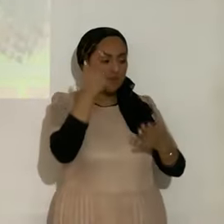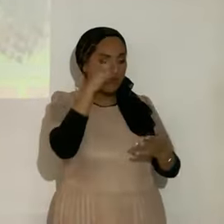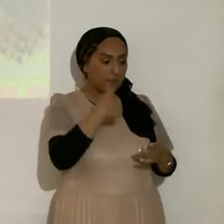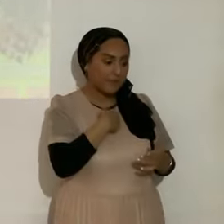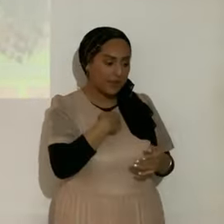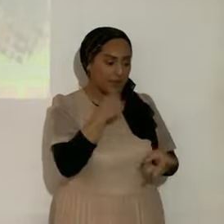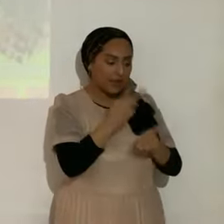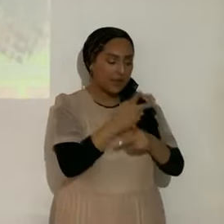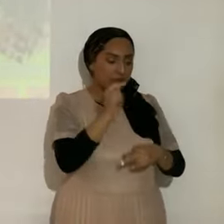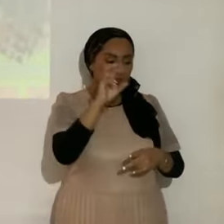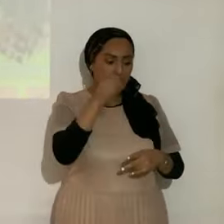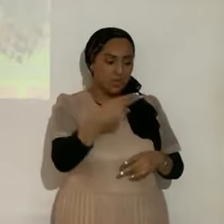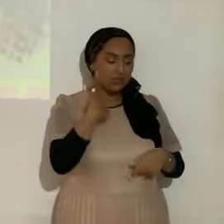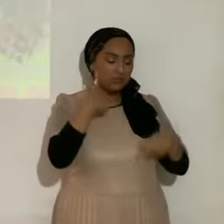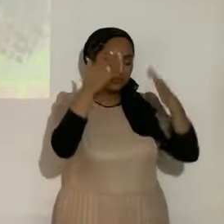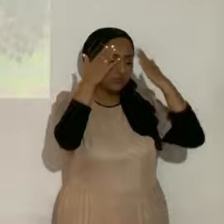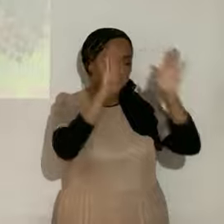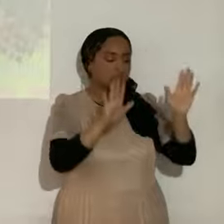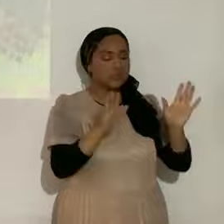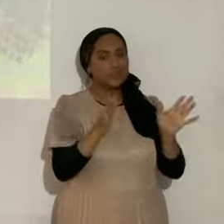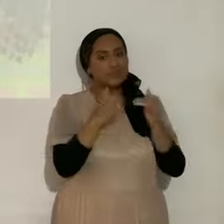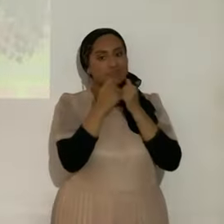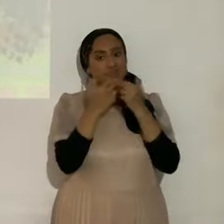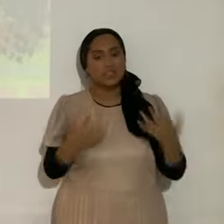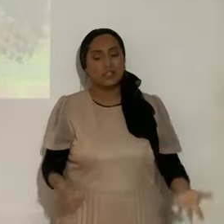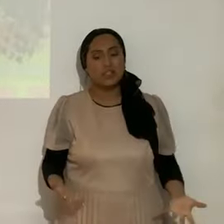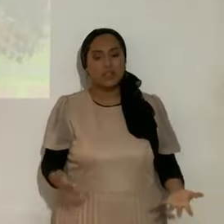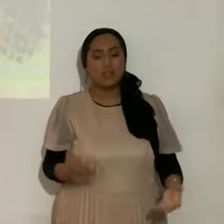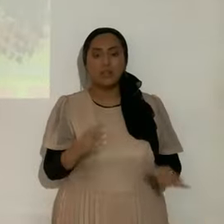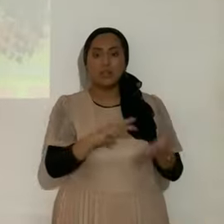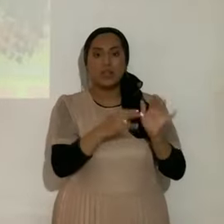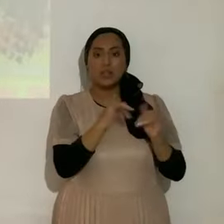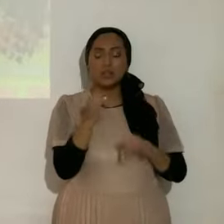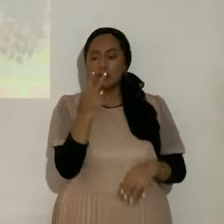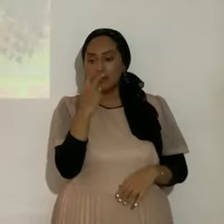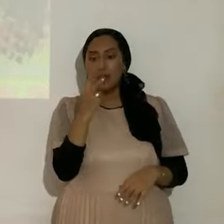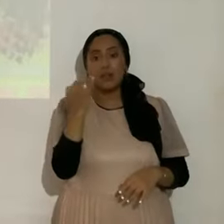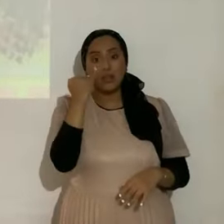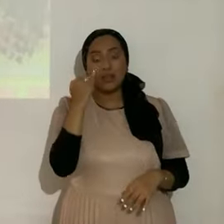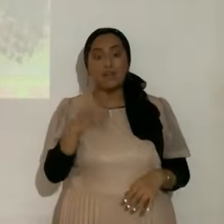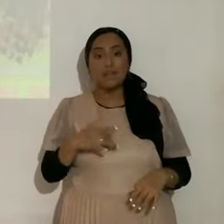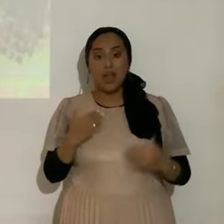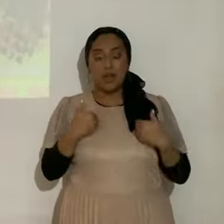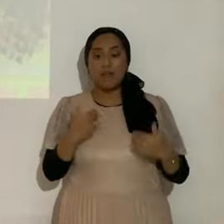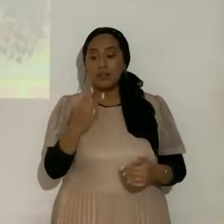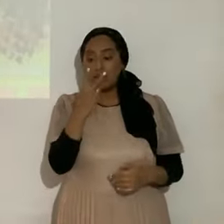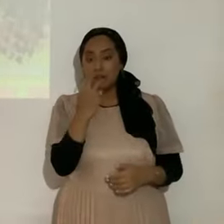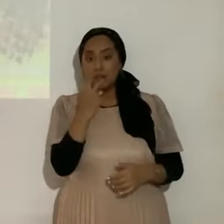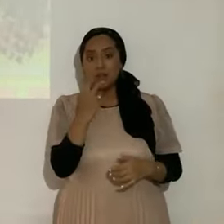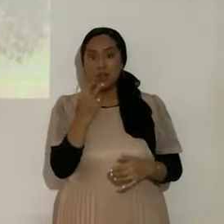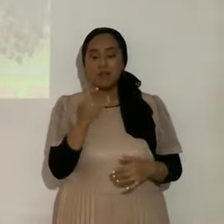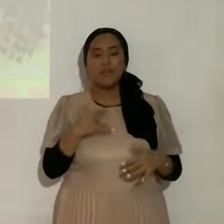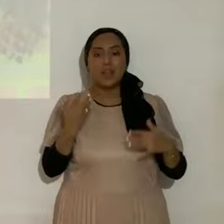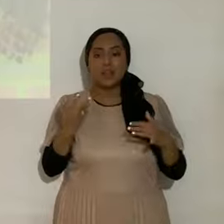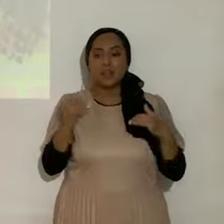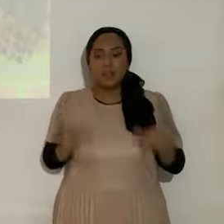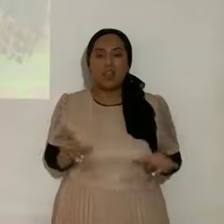el guardar la Torah. Es una tragedia. Sospechar es dudar. Y la duda lleva a quedar